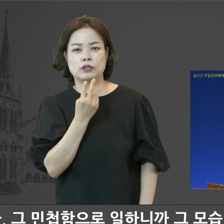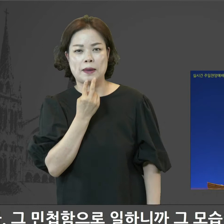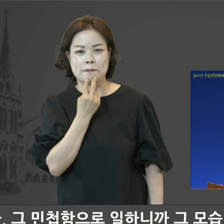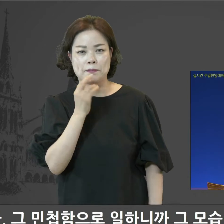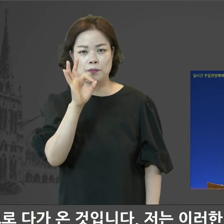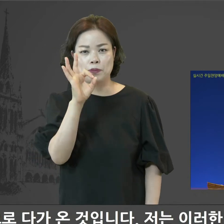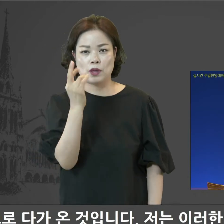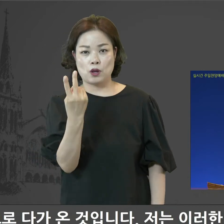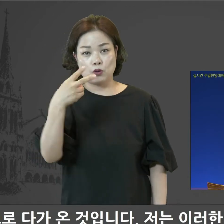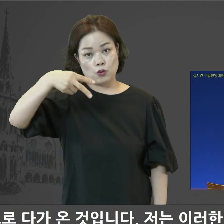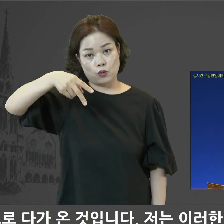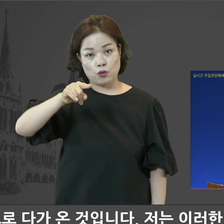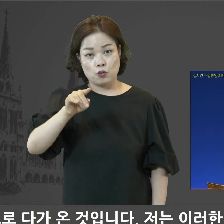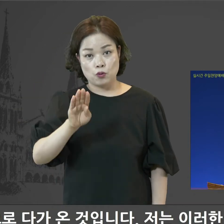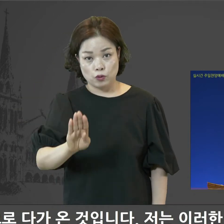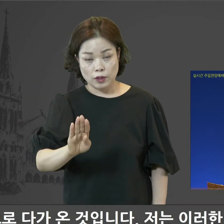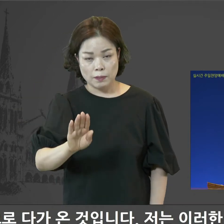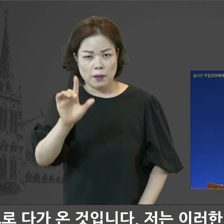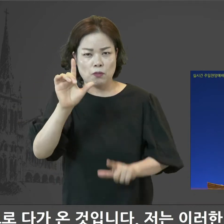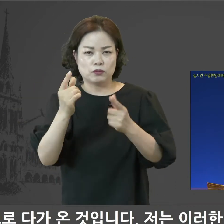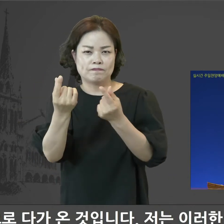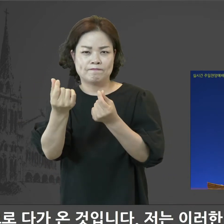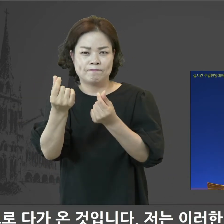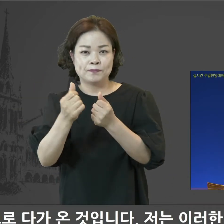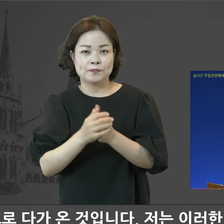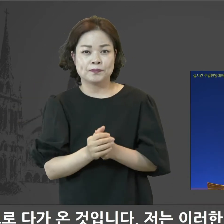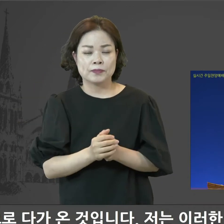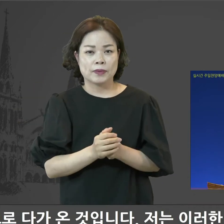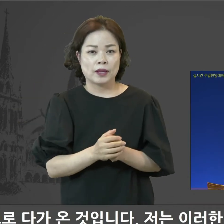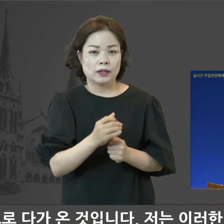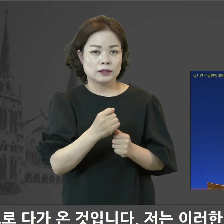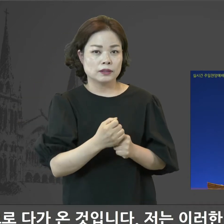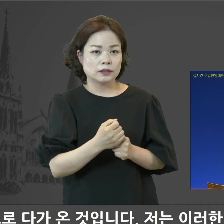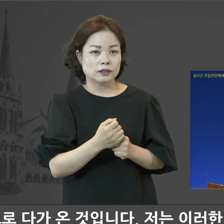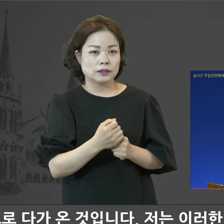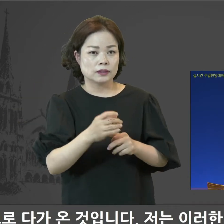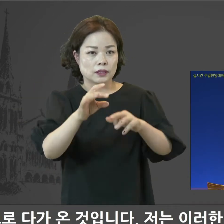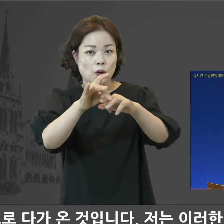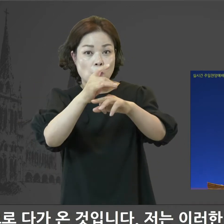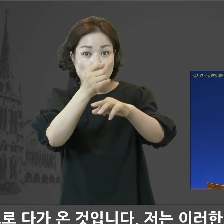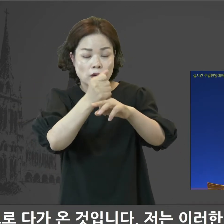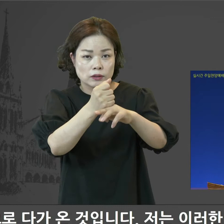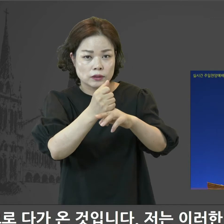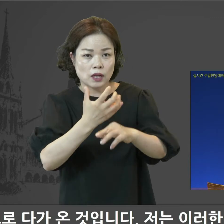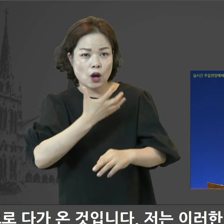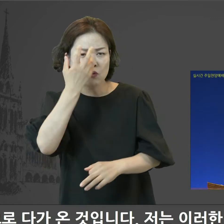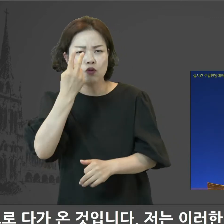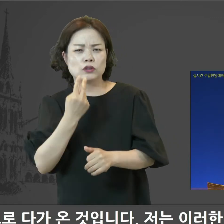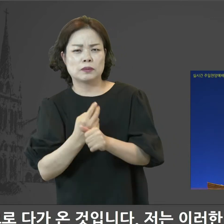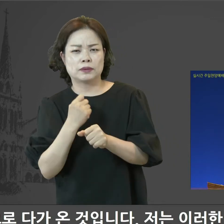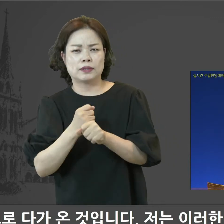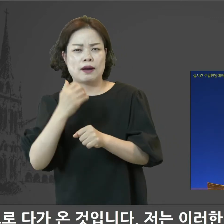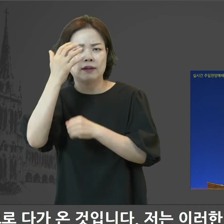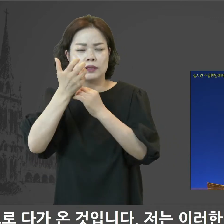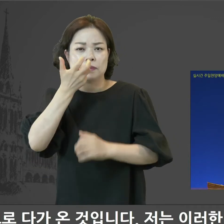생각났습니다. 여러분, 창세기 41장의 말씀을 보면 바로도 요셉을 향해서 하나님의 영에